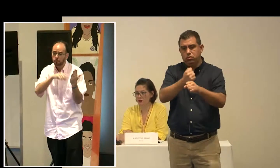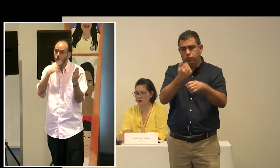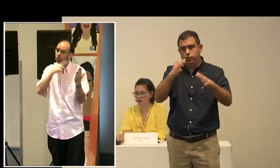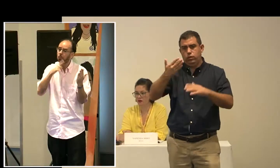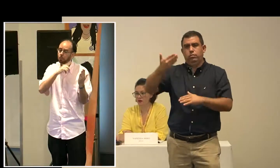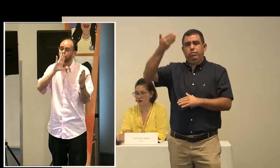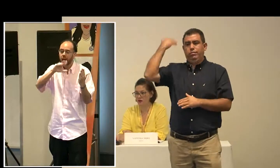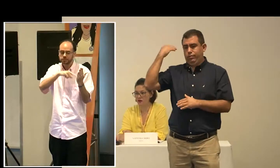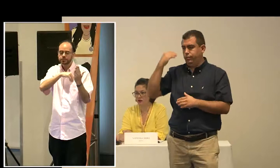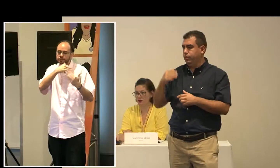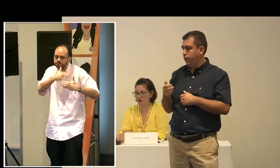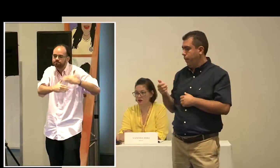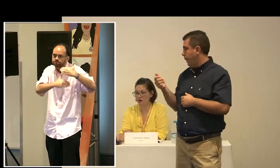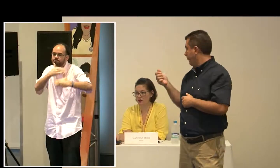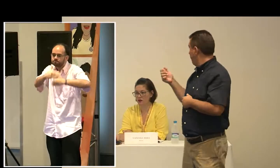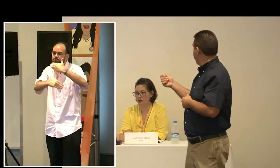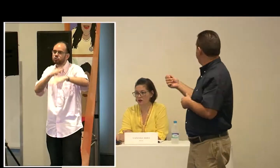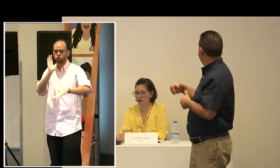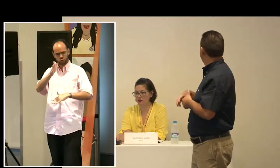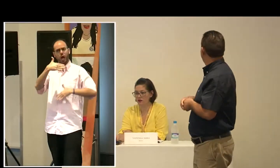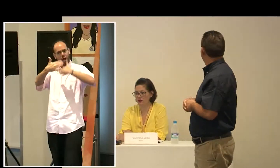produzir esse primeiro material.